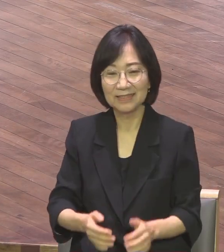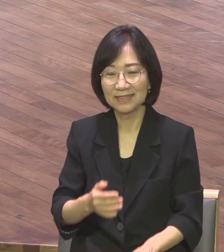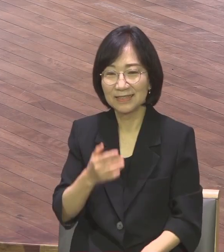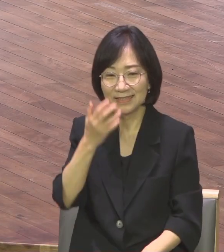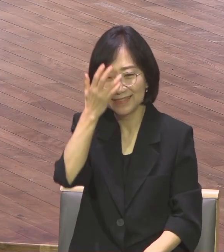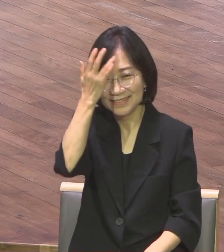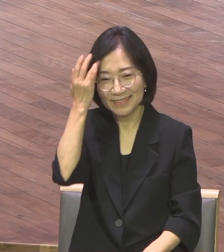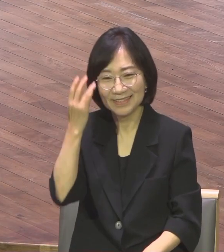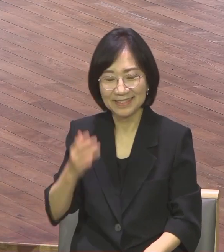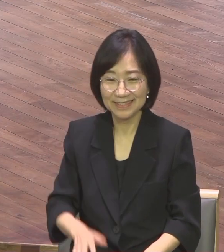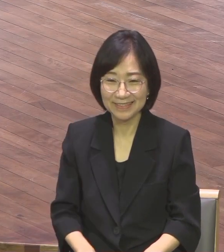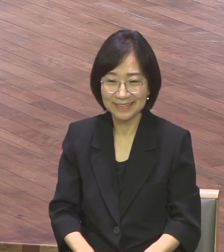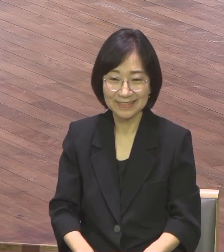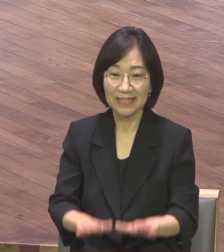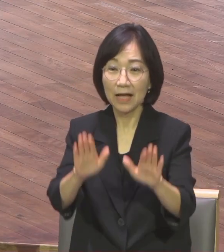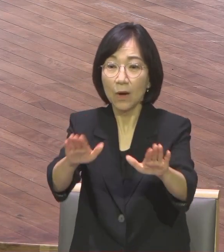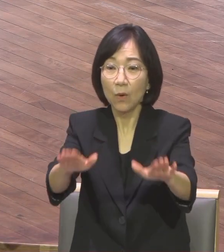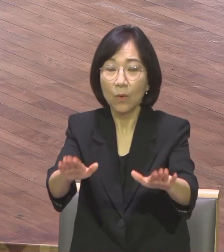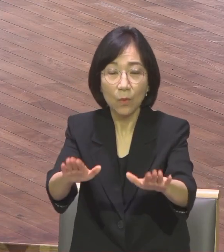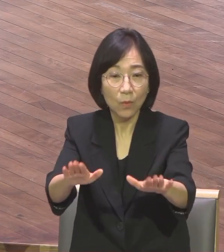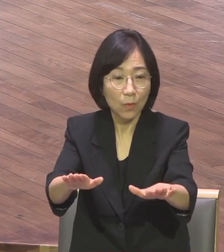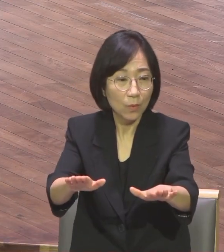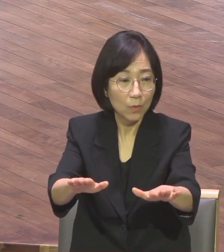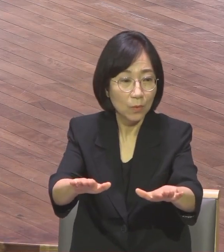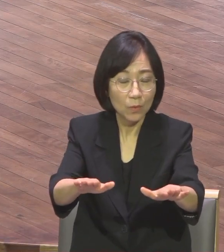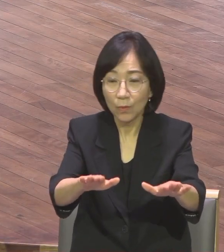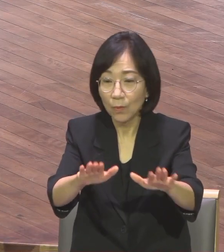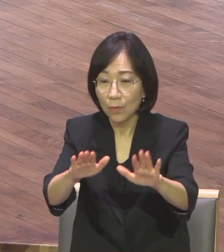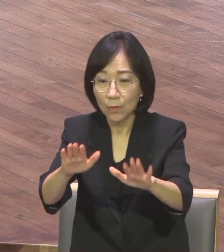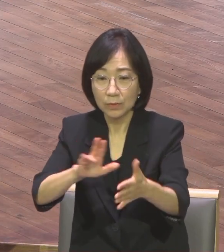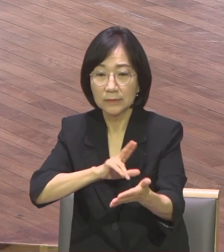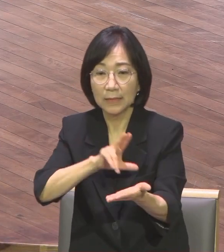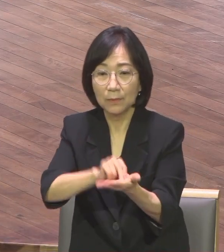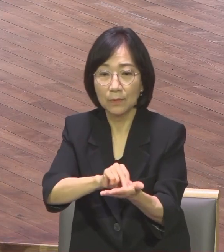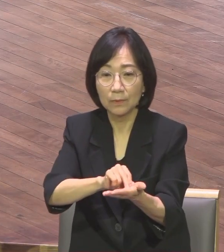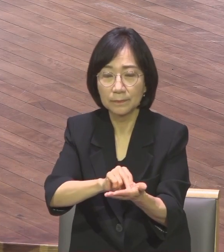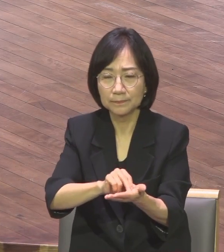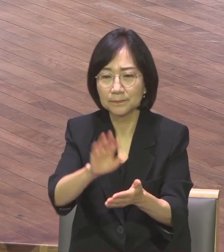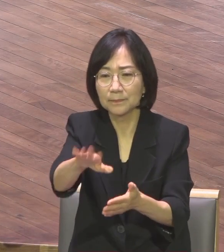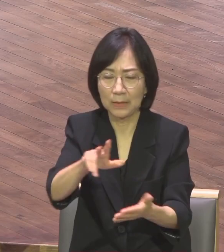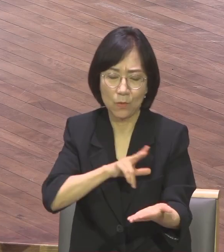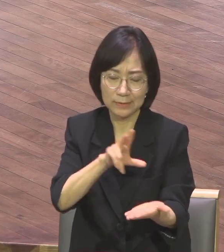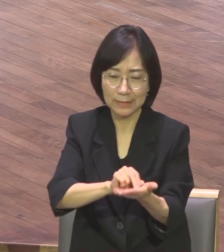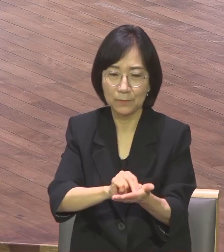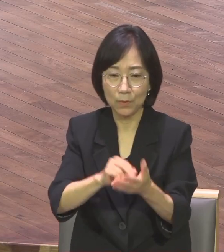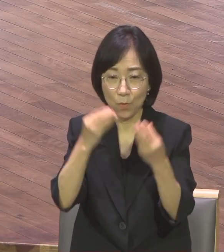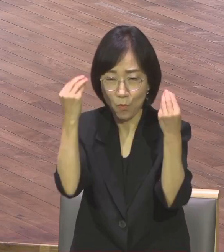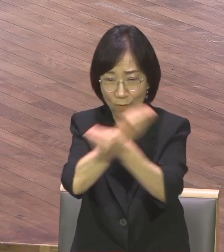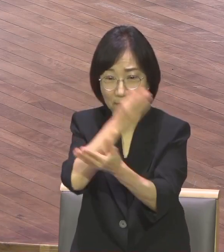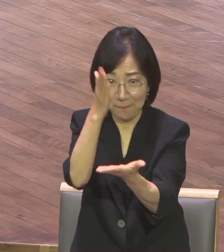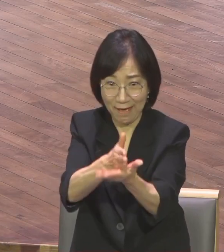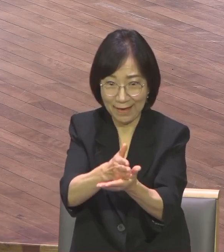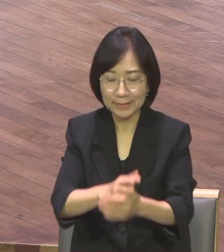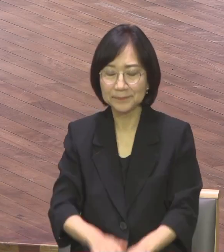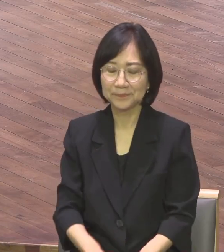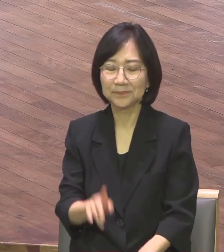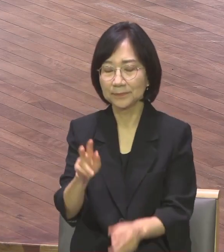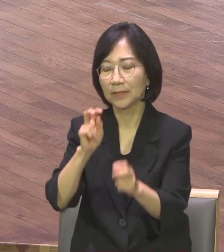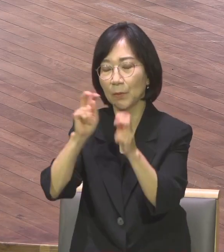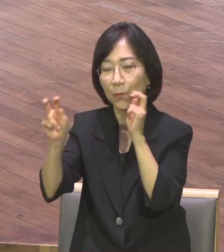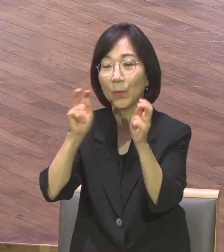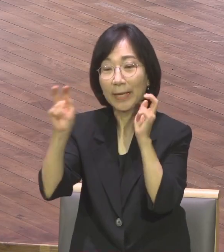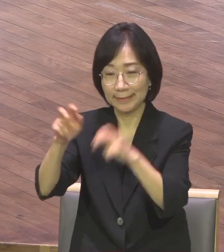이것을 말씀 가지고 오해하지 맙시다 라는 제목으로 말씀을 드립니다. 어느 회사 복사실에서